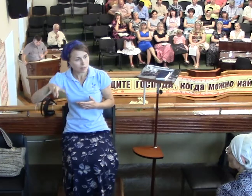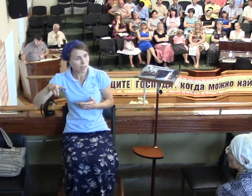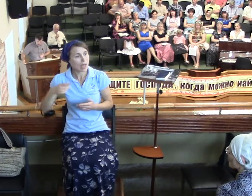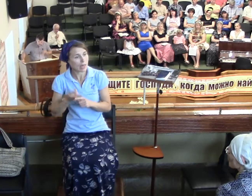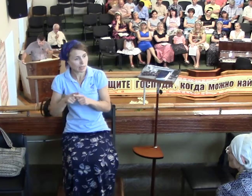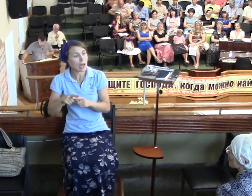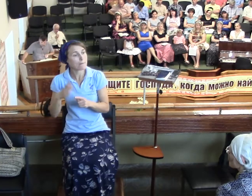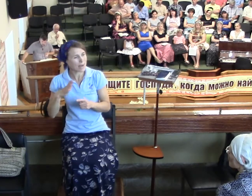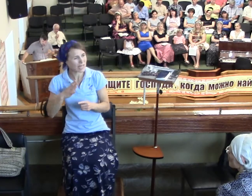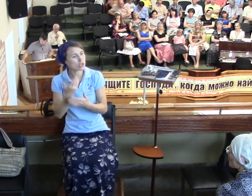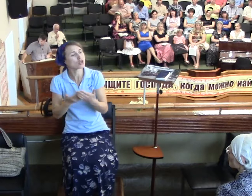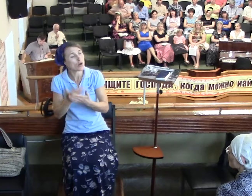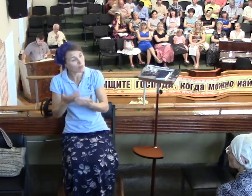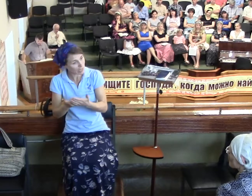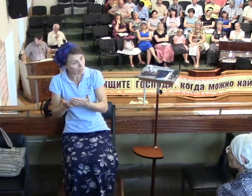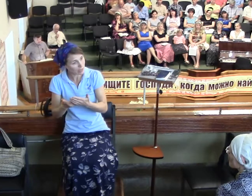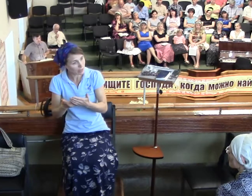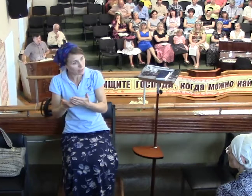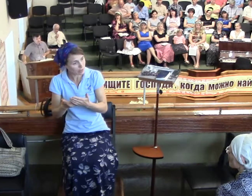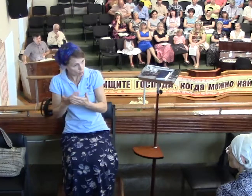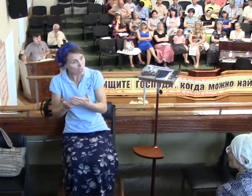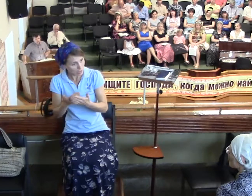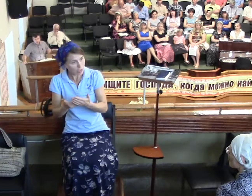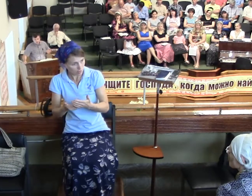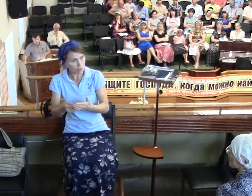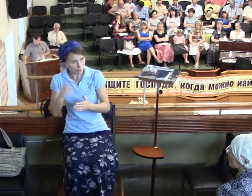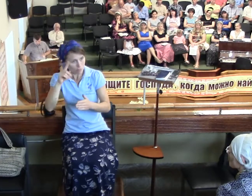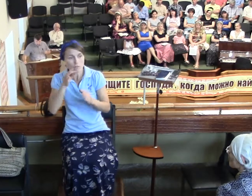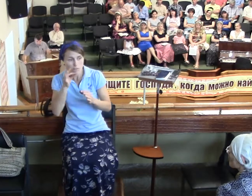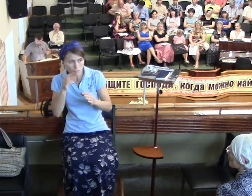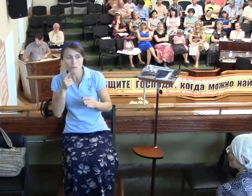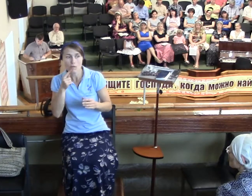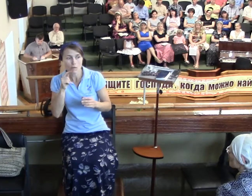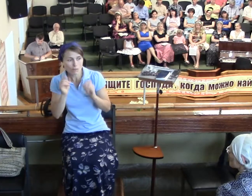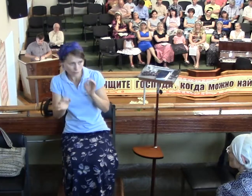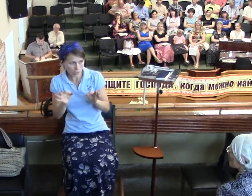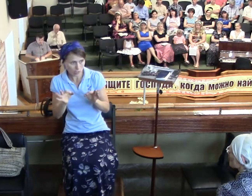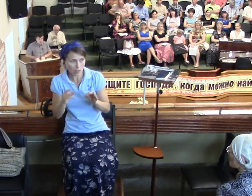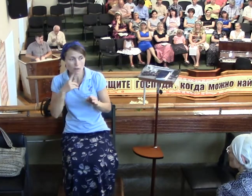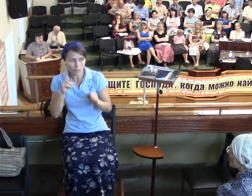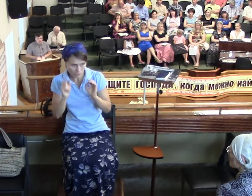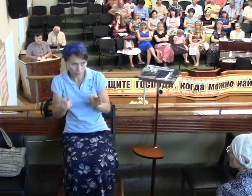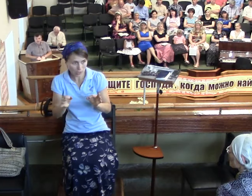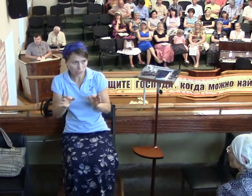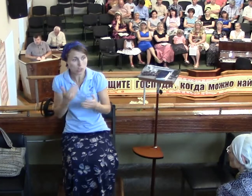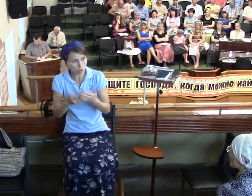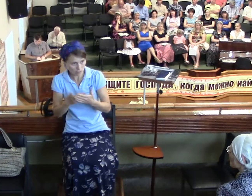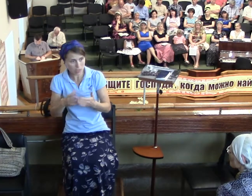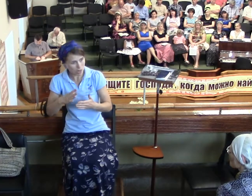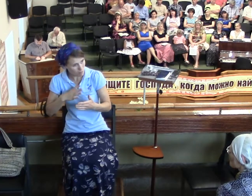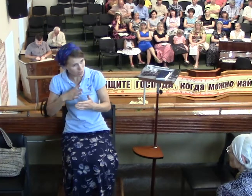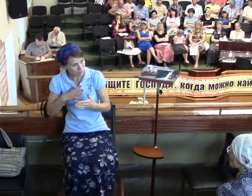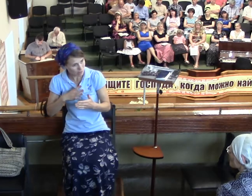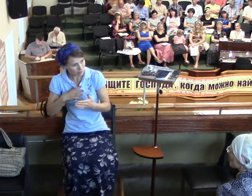Господи, разрушь совет Ахитофела». И вновь Бог еще раз преподает эту истину о том, что в